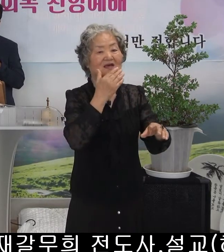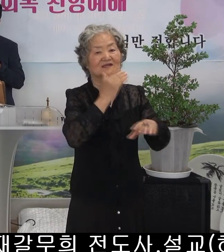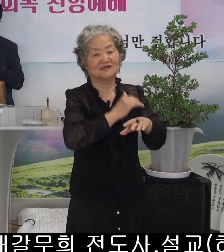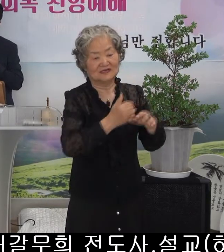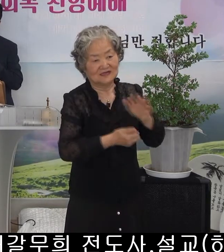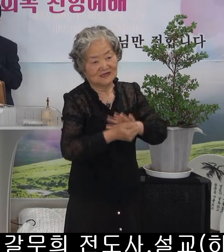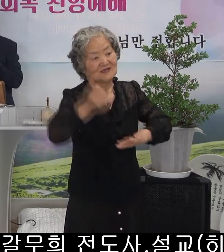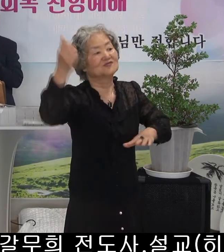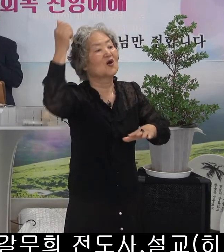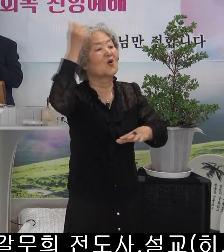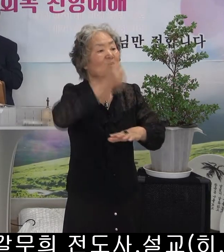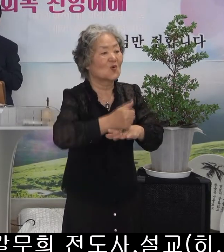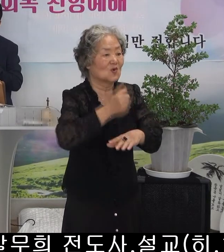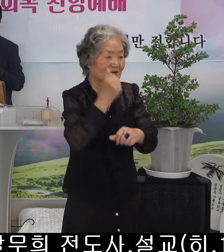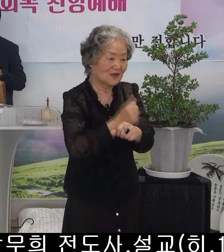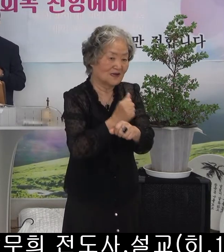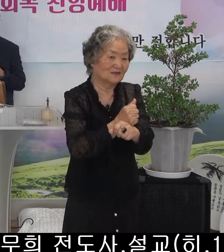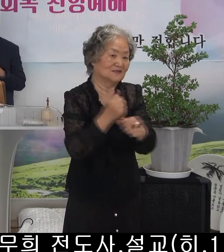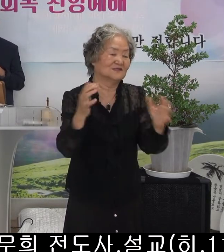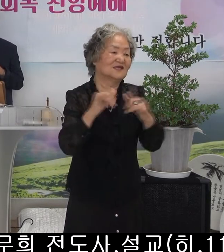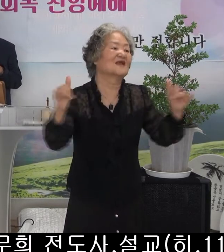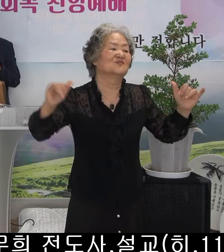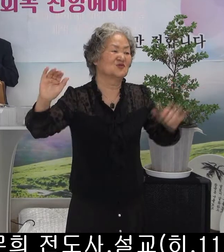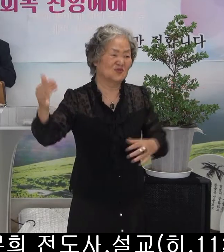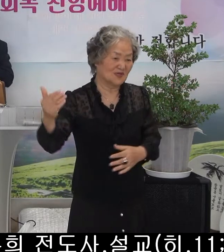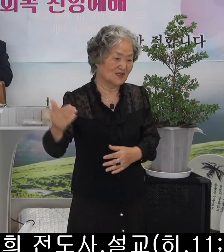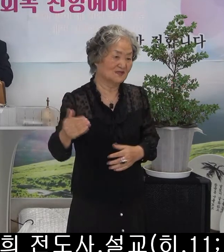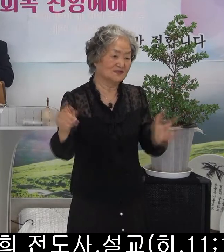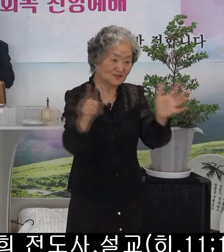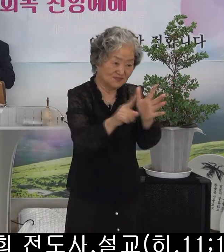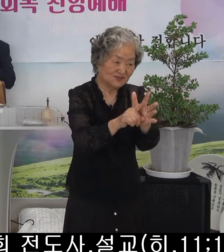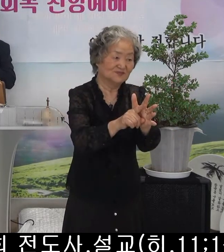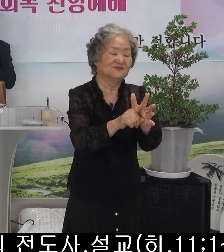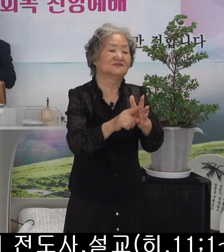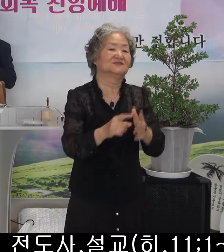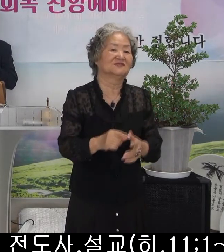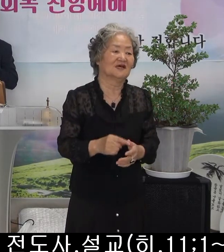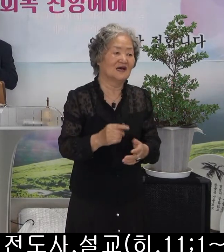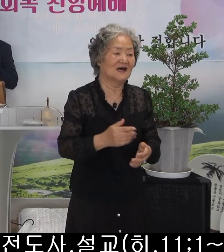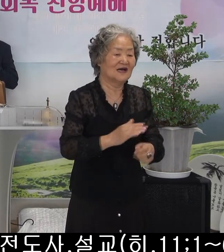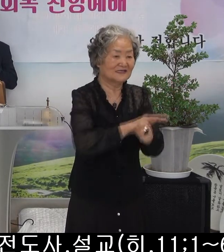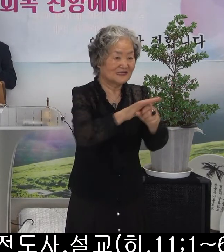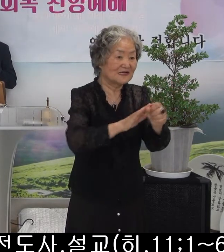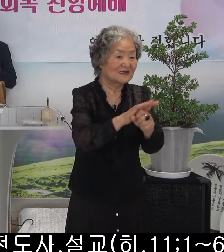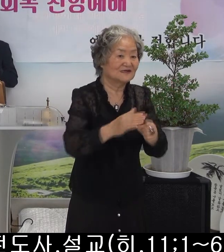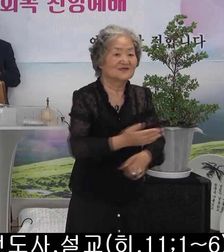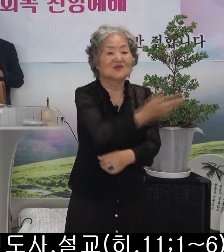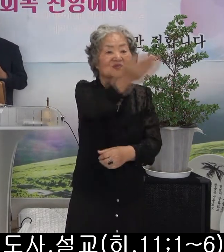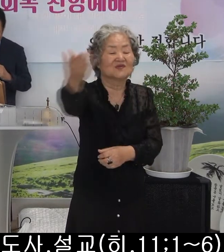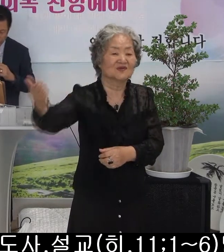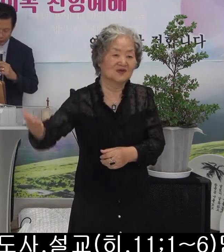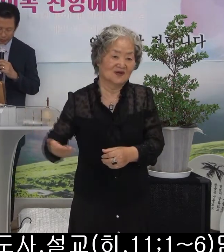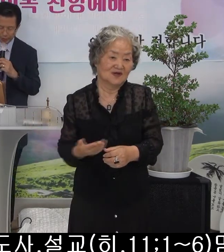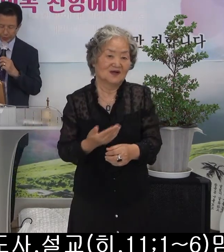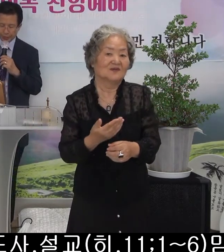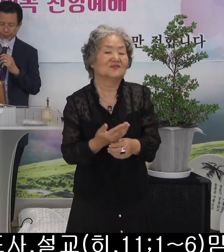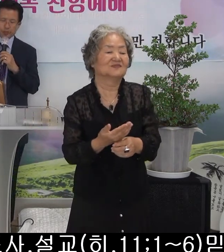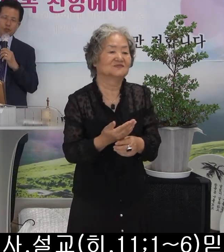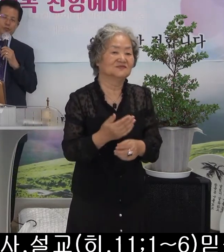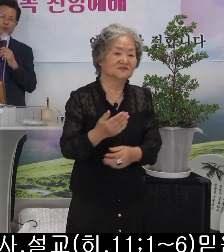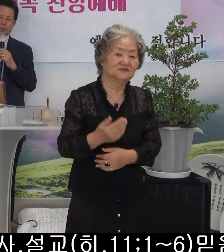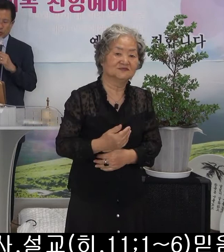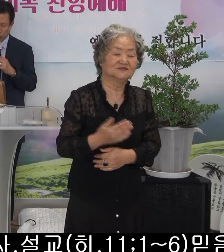자녀들이, 사역자들이 되어야 될 줄로 믿습니다. 사랑하는 성도 여러분, 그리고 동역자 여러분, 저희